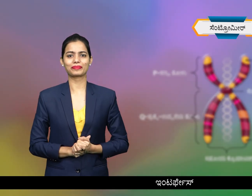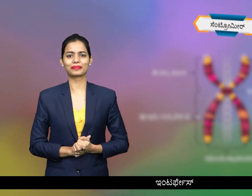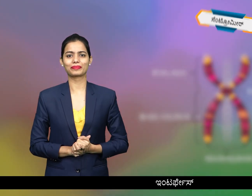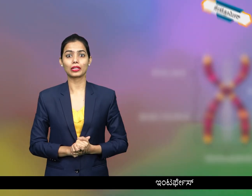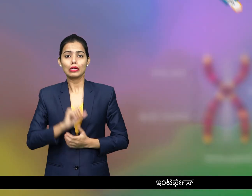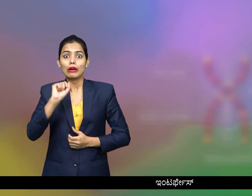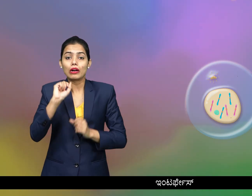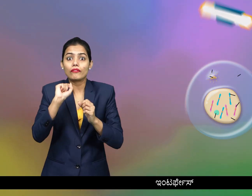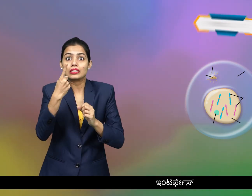ಇಂಟರ್ಫೇಸ್,